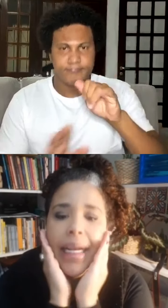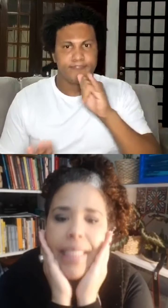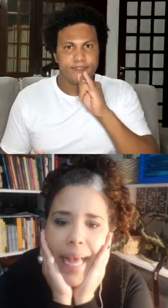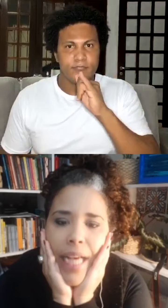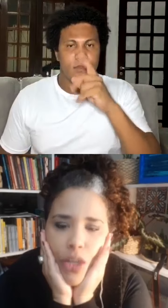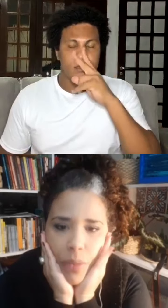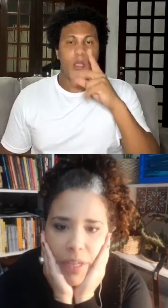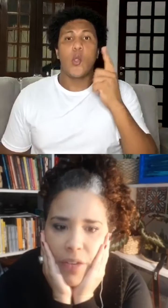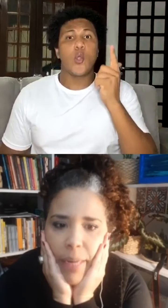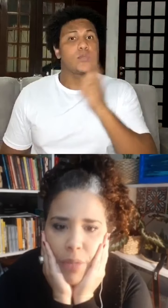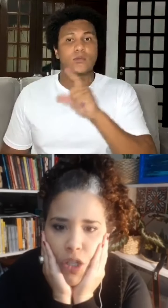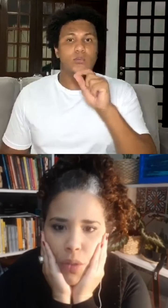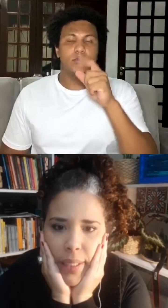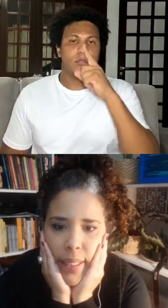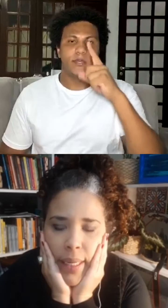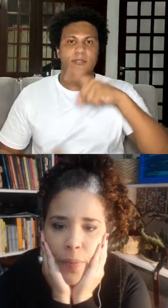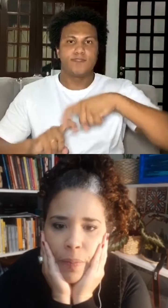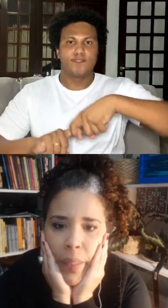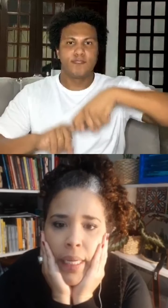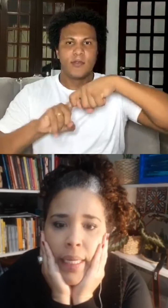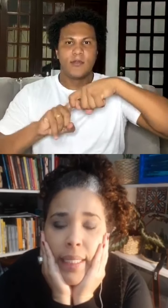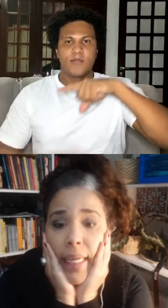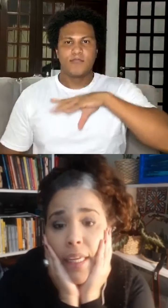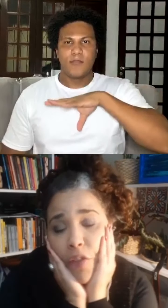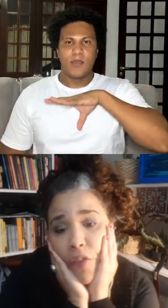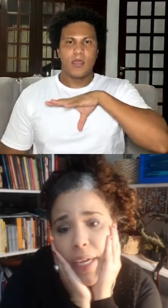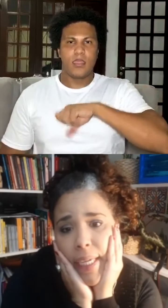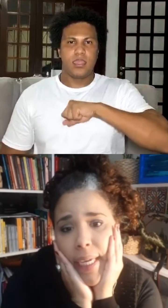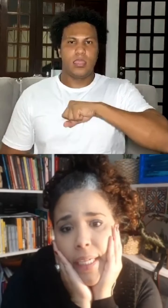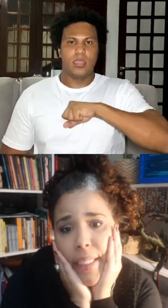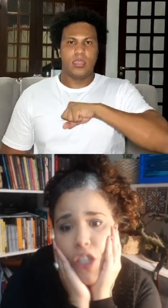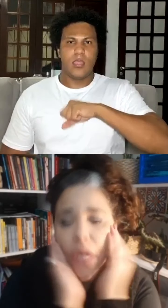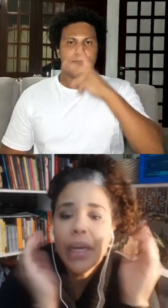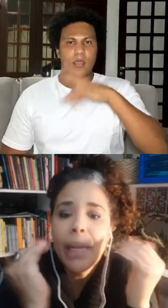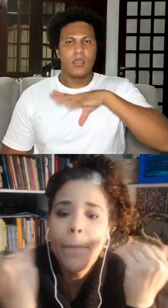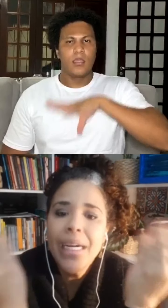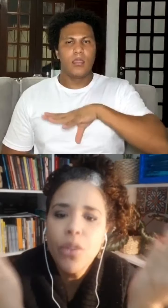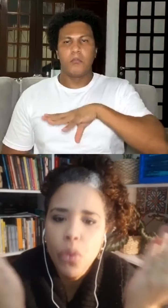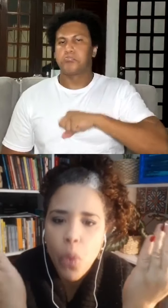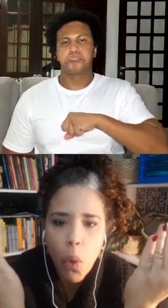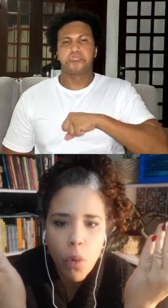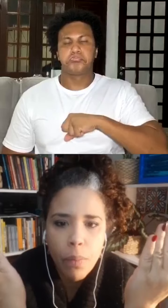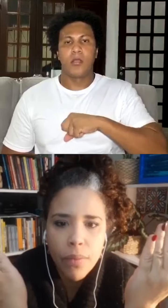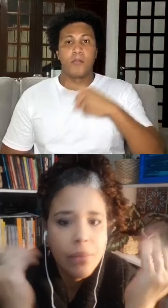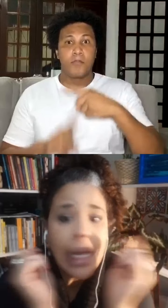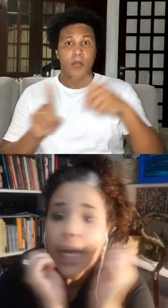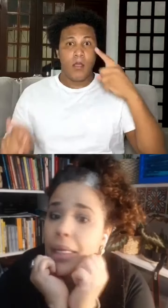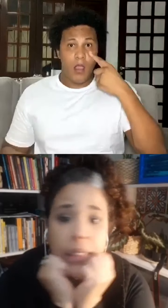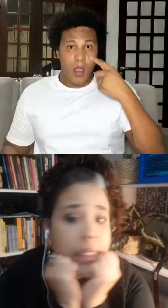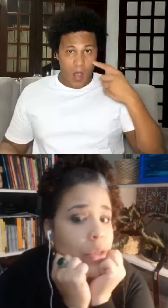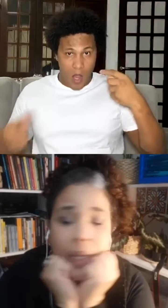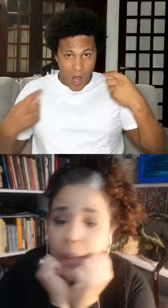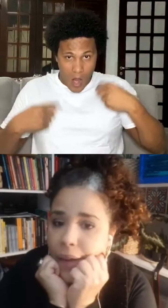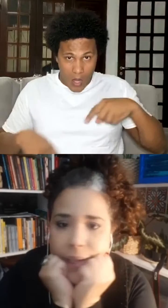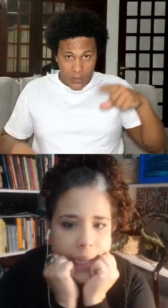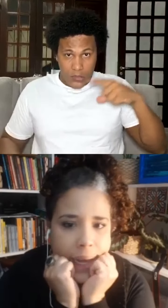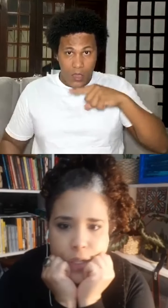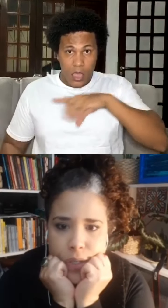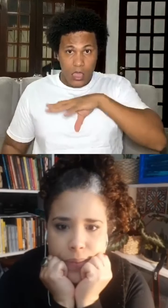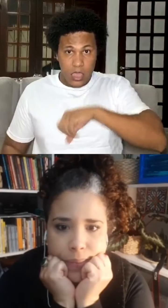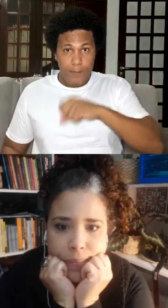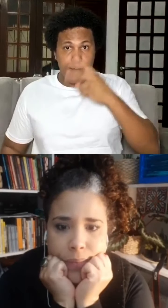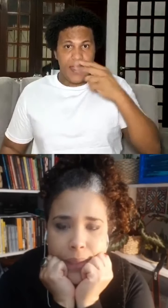elas acham que ver a menstruação significa que elas estão limpando o corpo. Isso não é